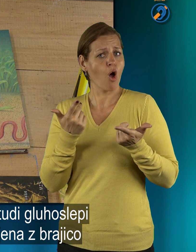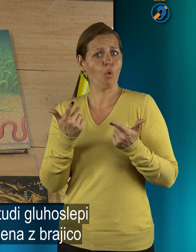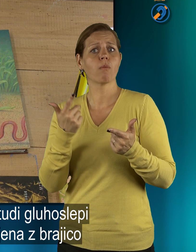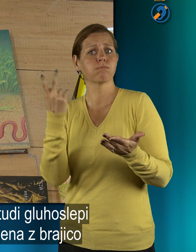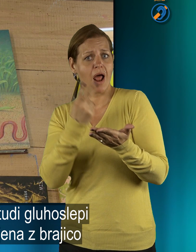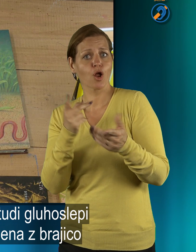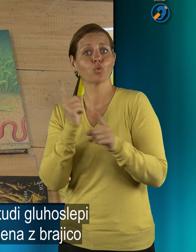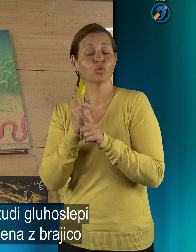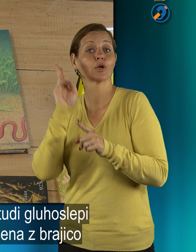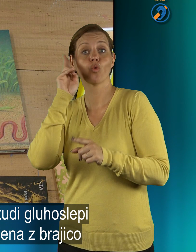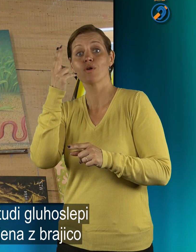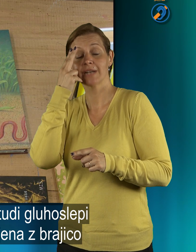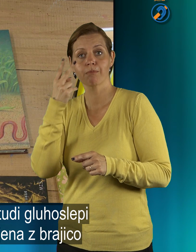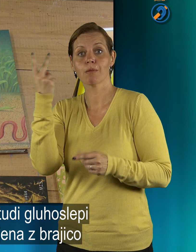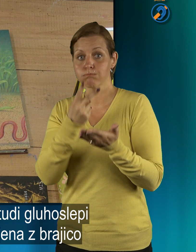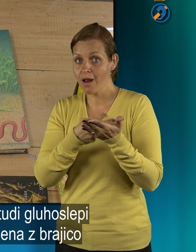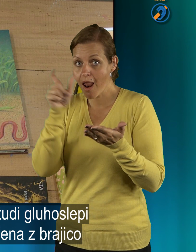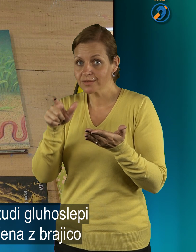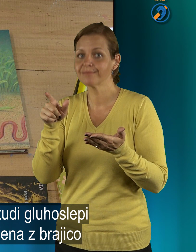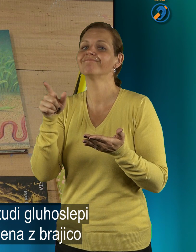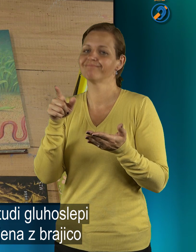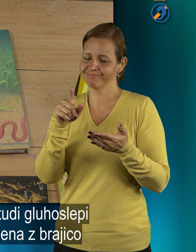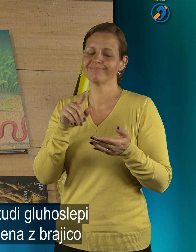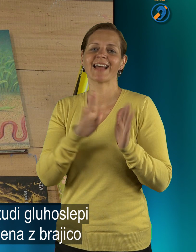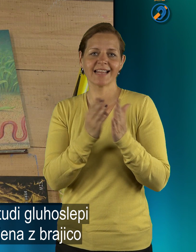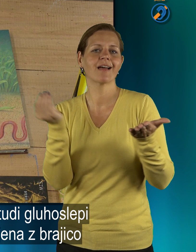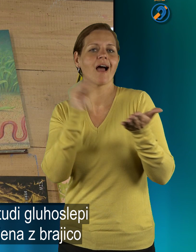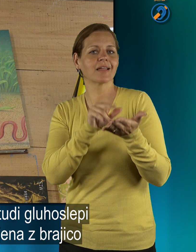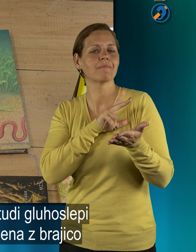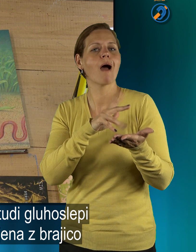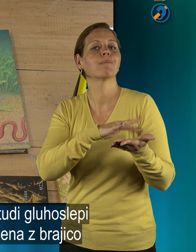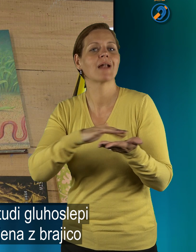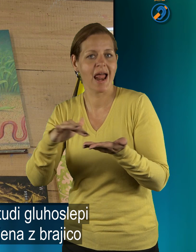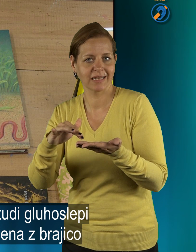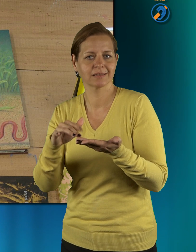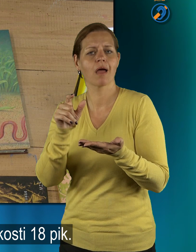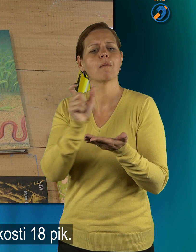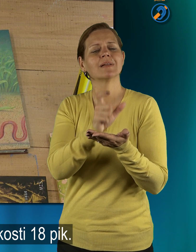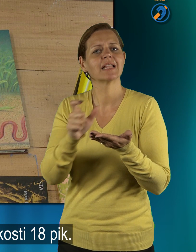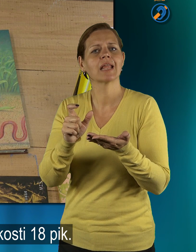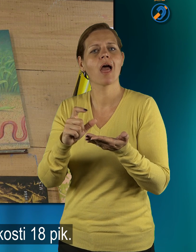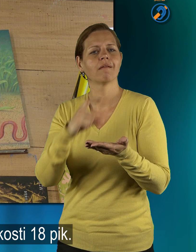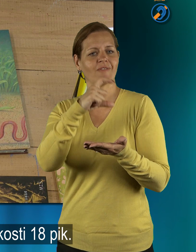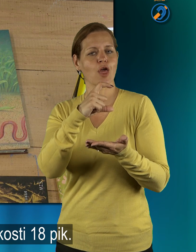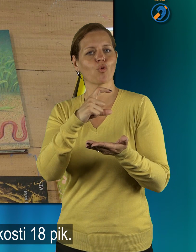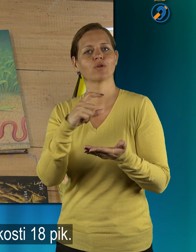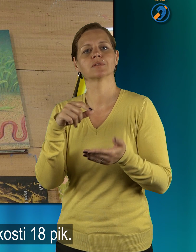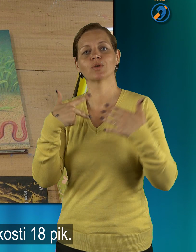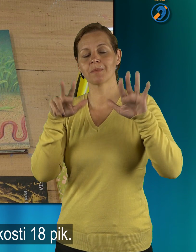Da knjigo lahko berejo tudi gluhoslepi bralci, je knjiga opremljena z brajico in z besedilom v velikosti 18